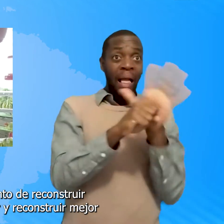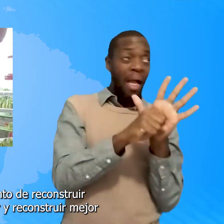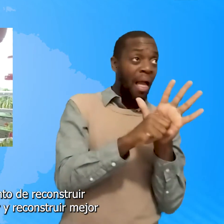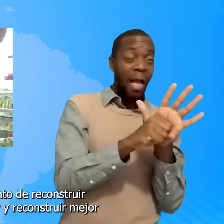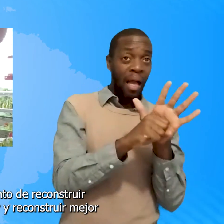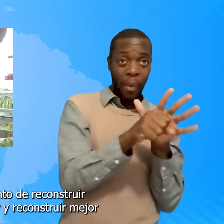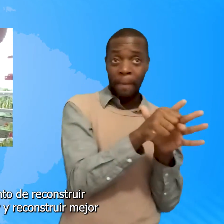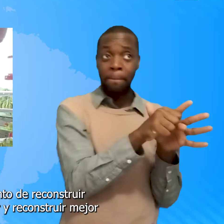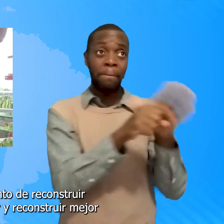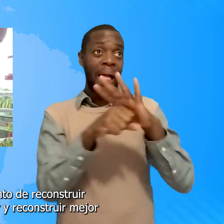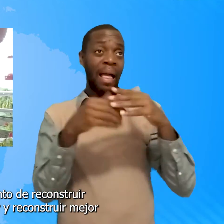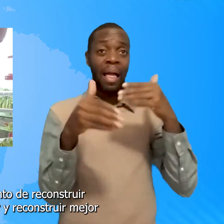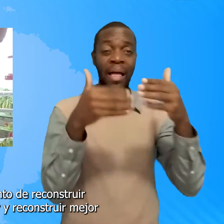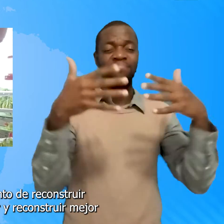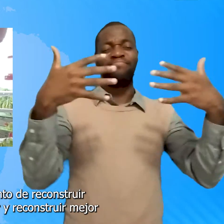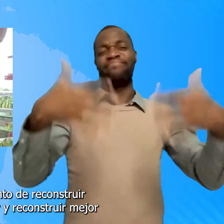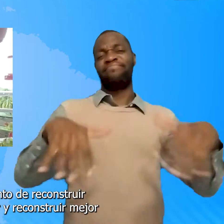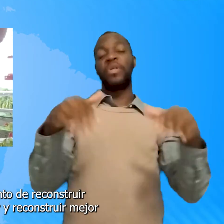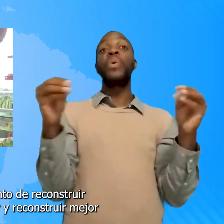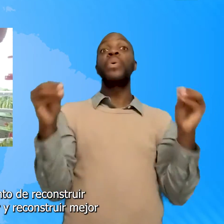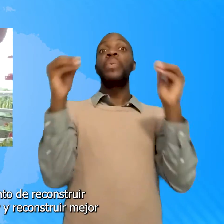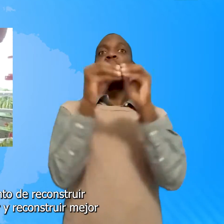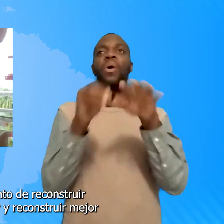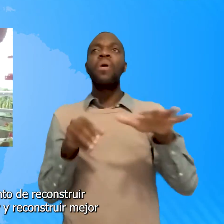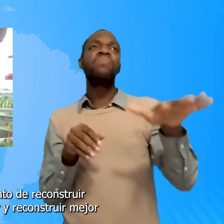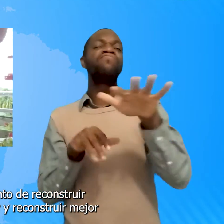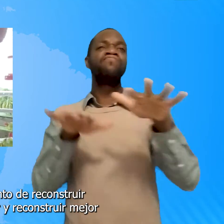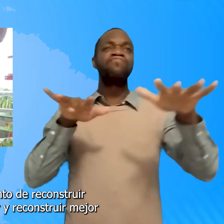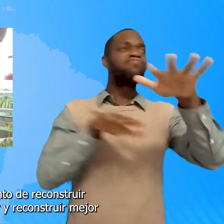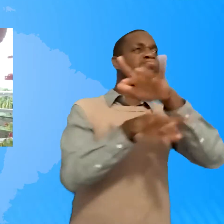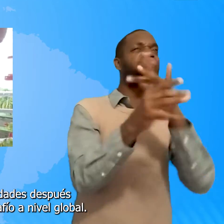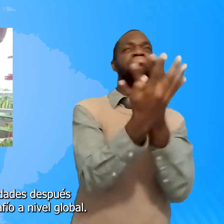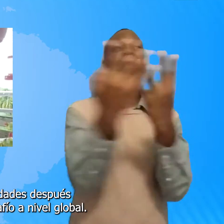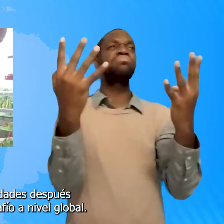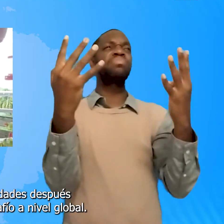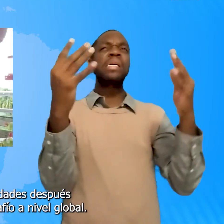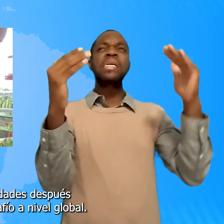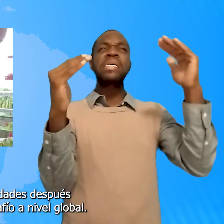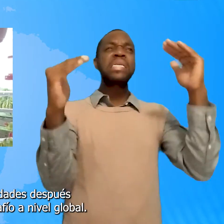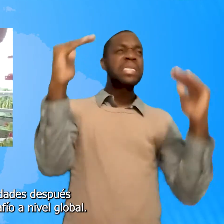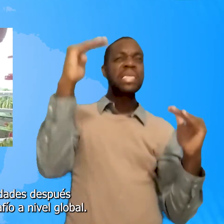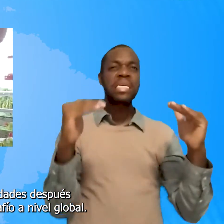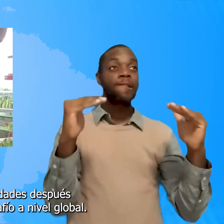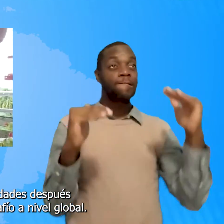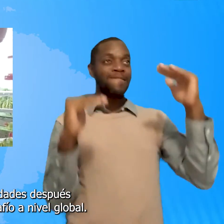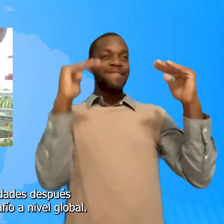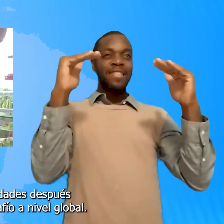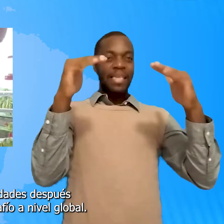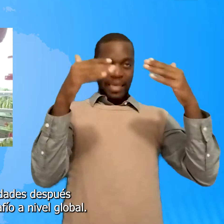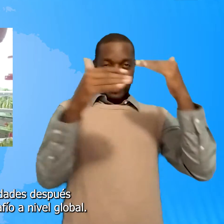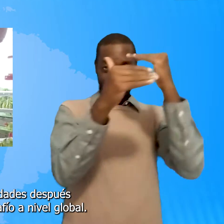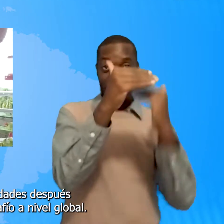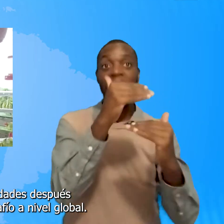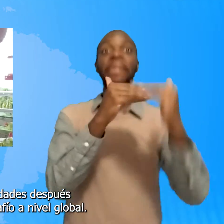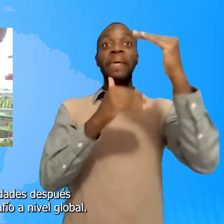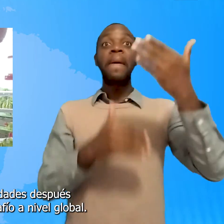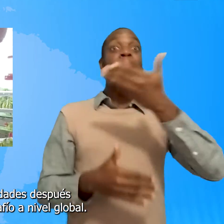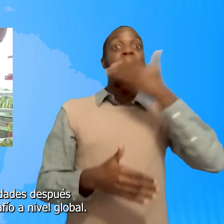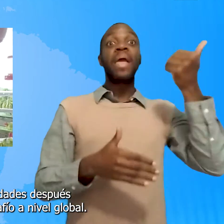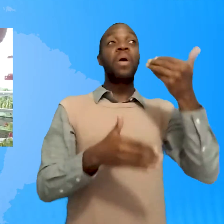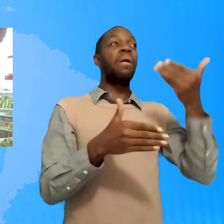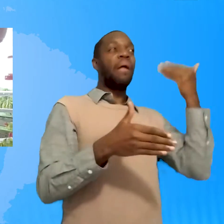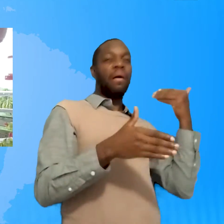de reconstruir una sociedad mejor y reconstruir mejor nuestras sociedades después de este gran desafío a